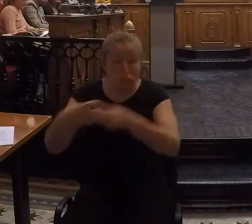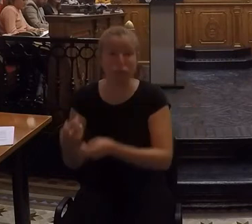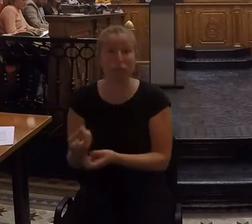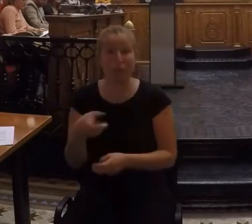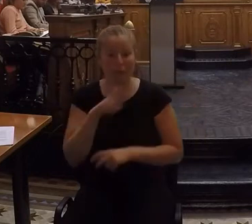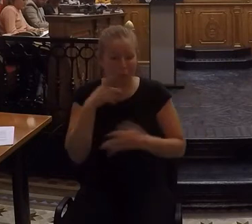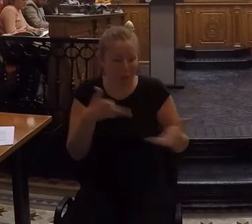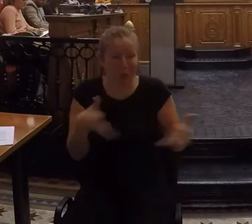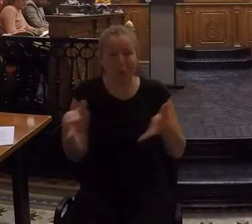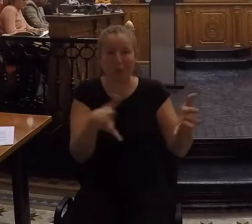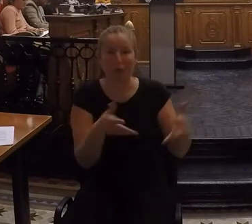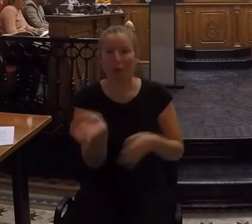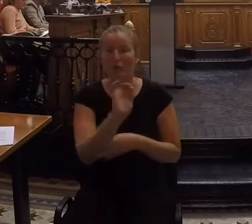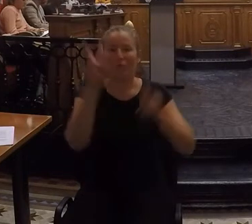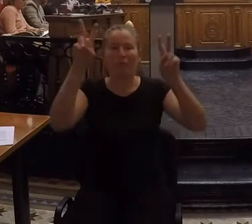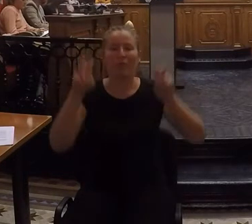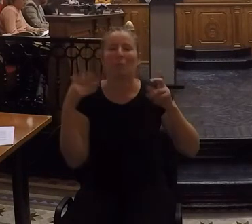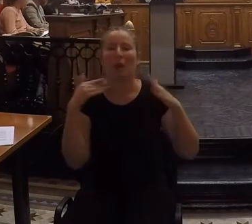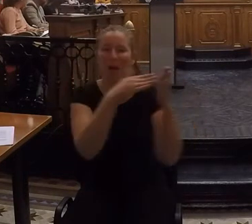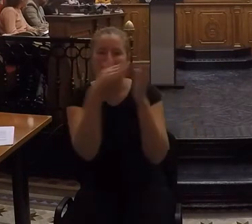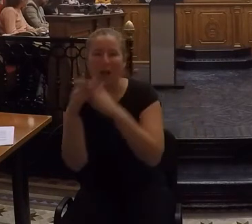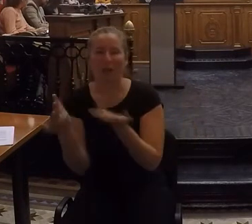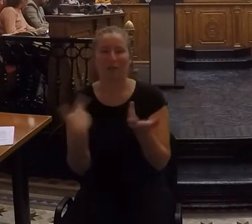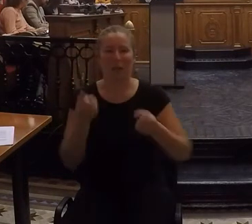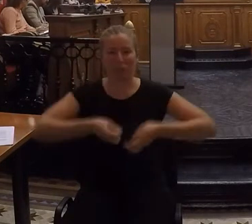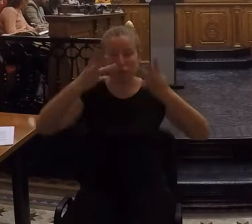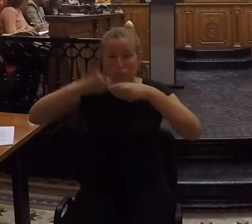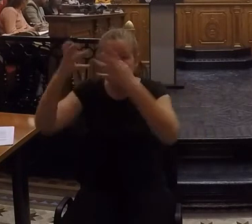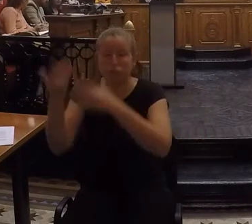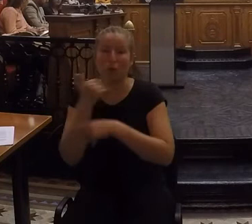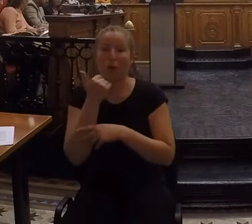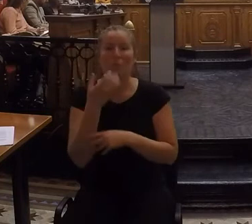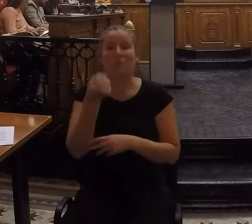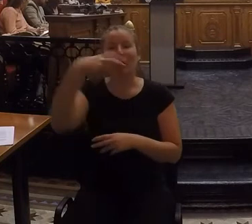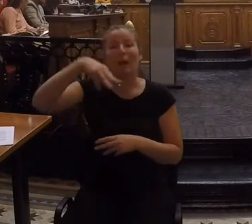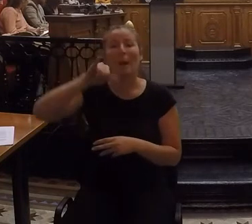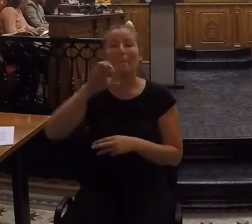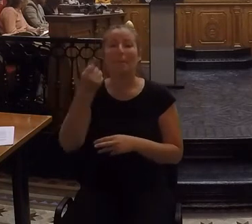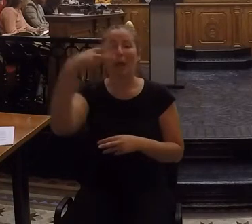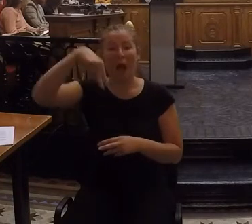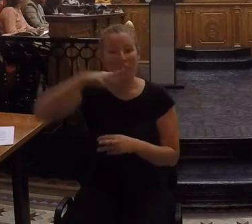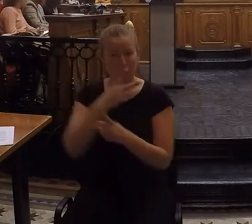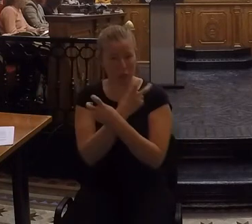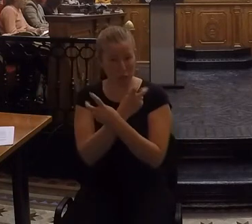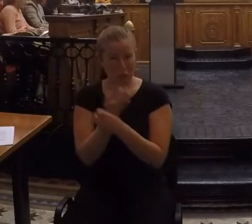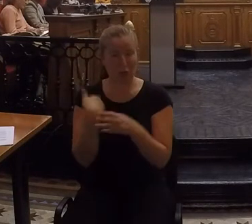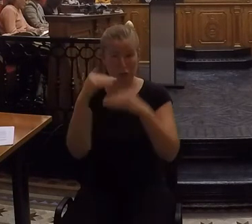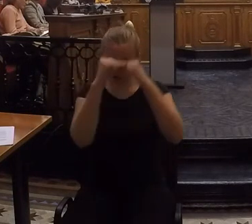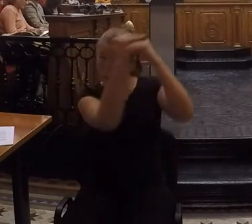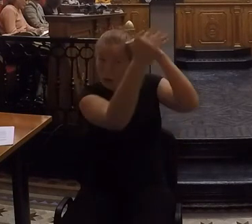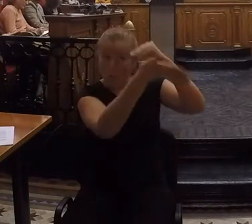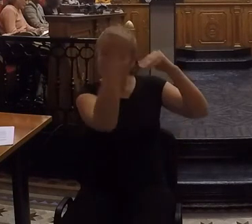la eliminación del amianto en las instalaciones, edificios e infraestructuras municipales de la ciudad? Estos presupuestos son